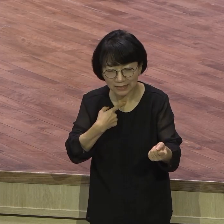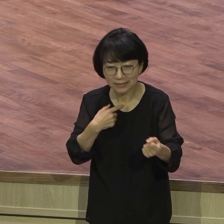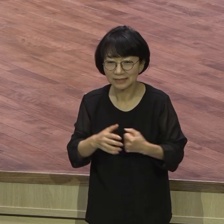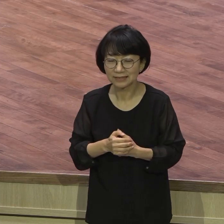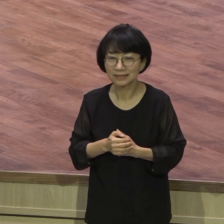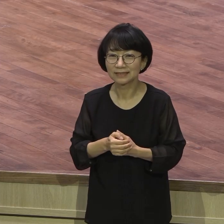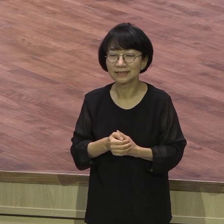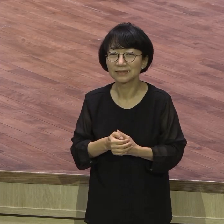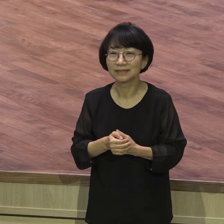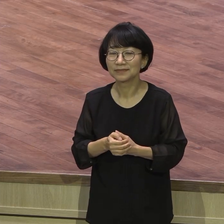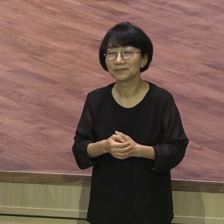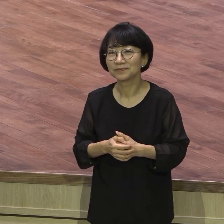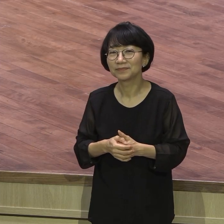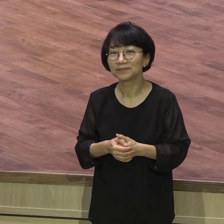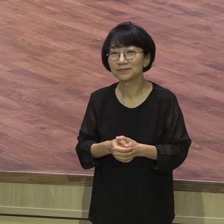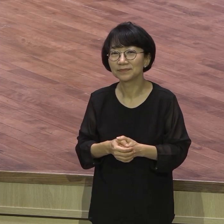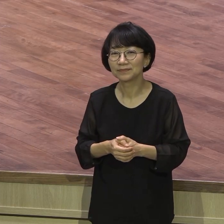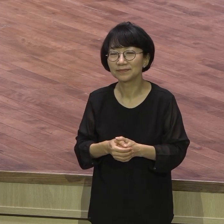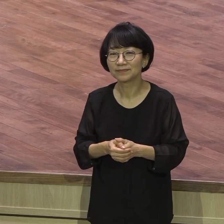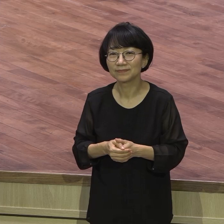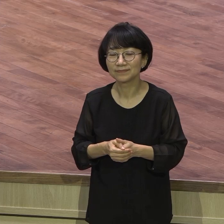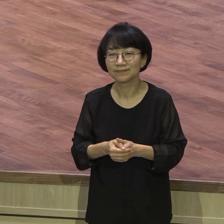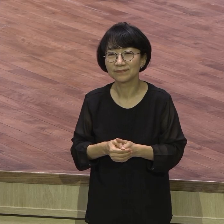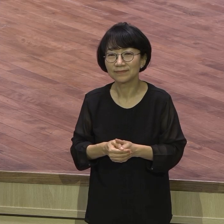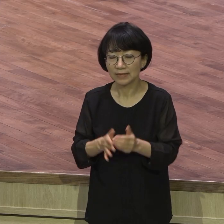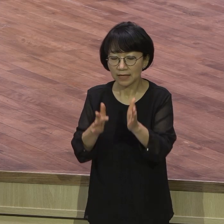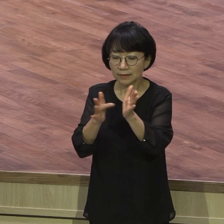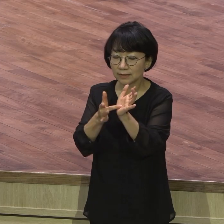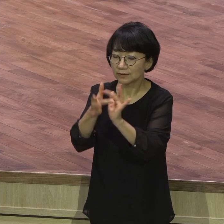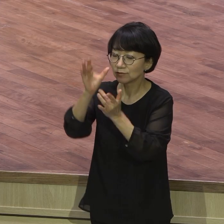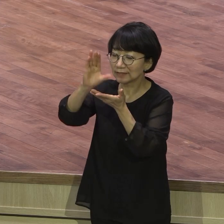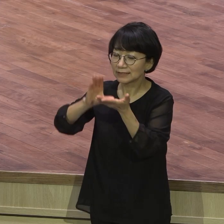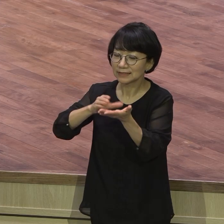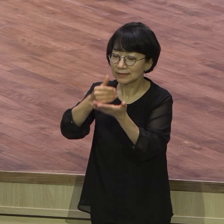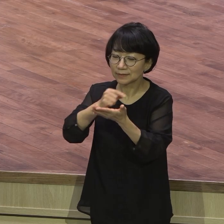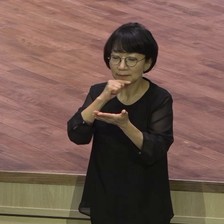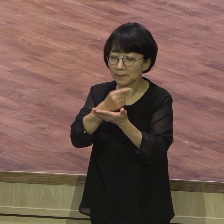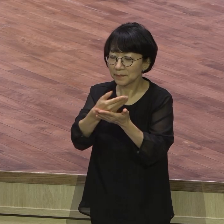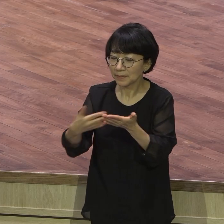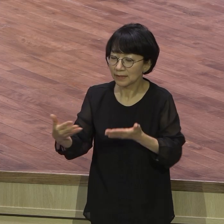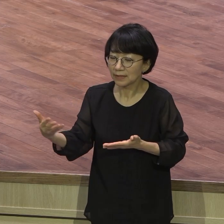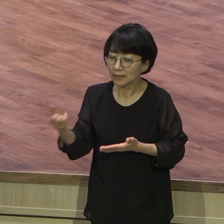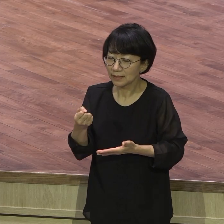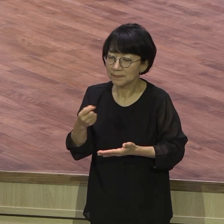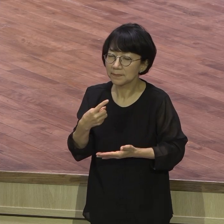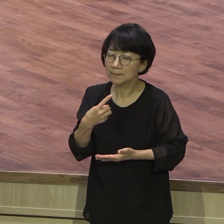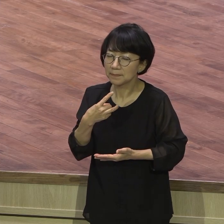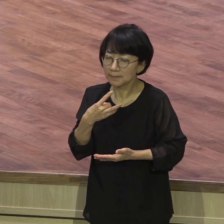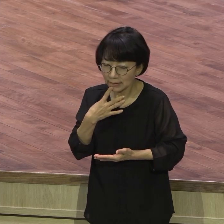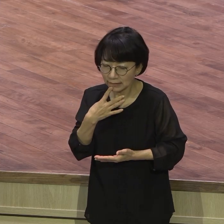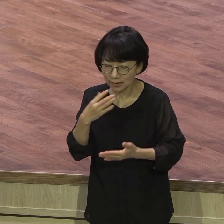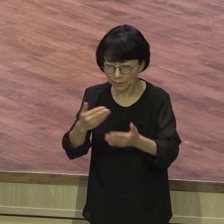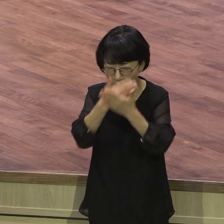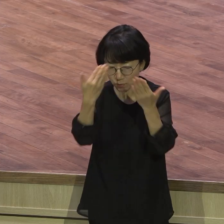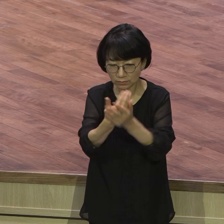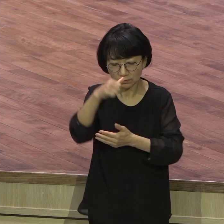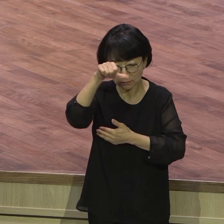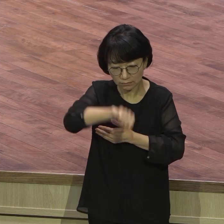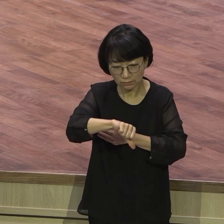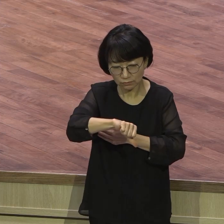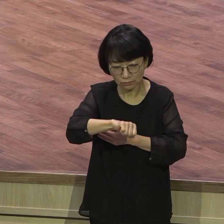영적으로 예수 거시토의 피로만 우리가 모든 죄 저주에서 해방될 수 있다.